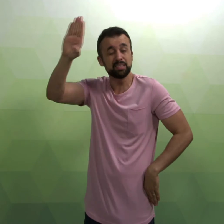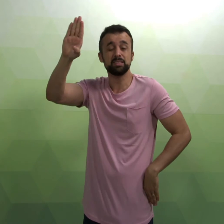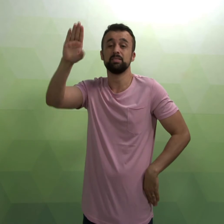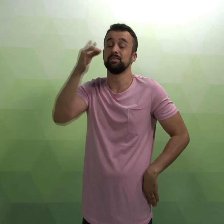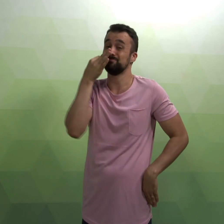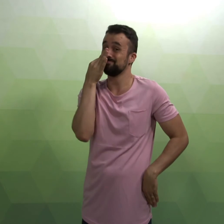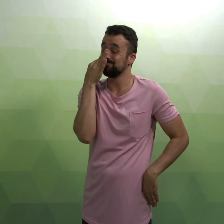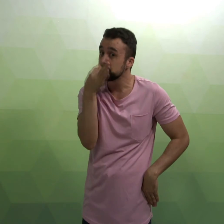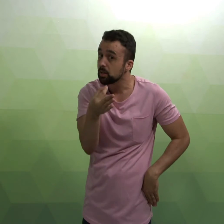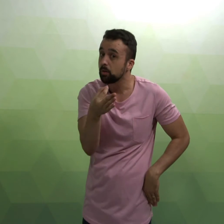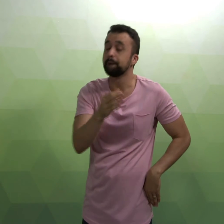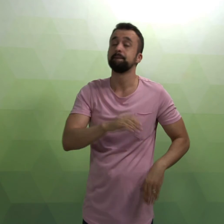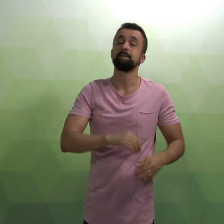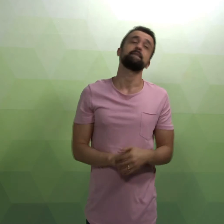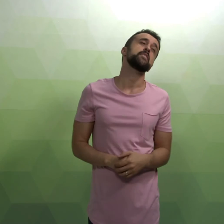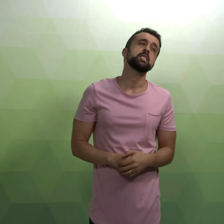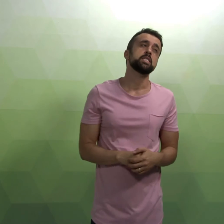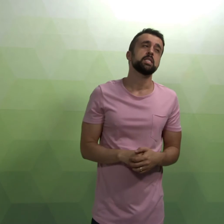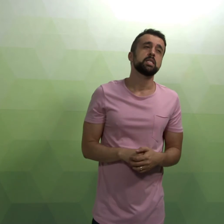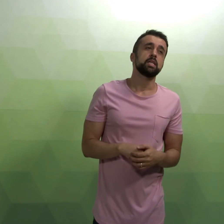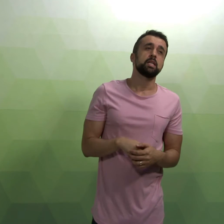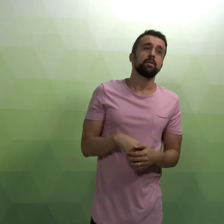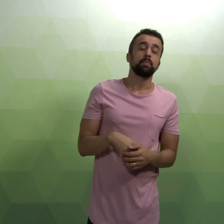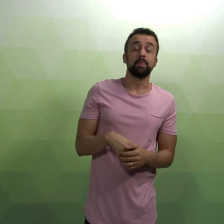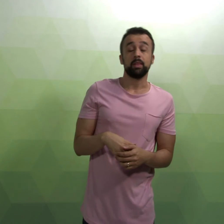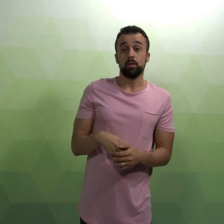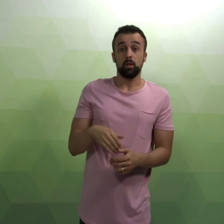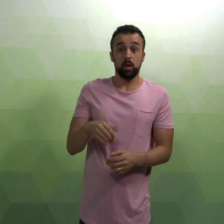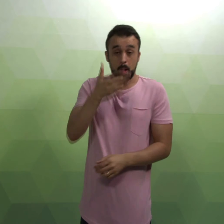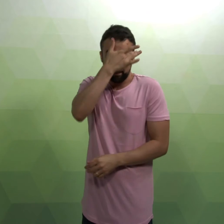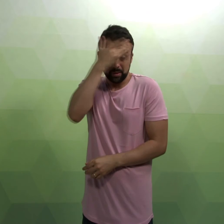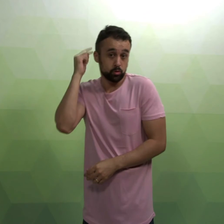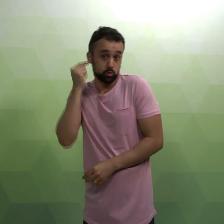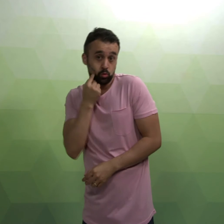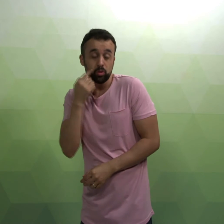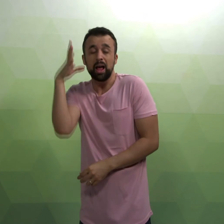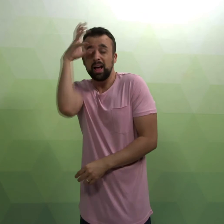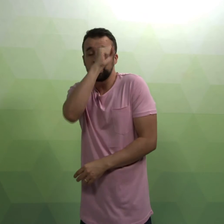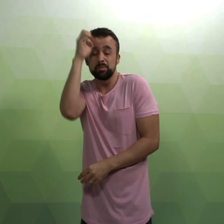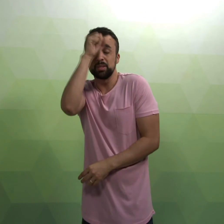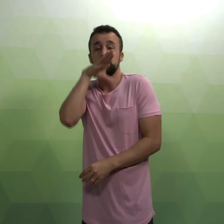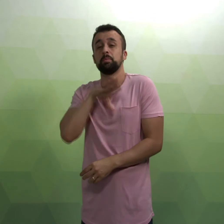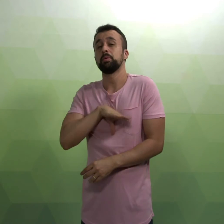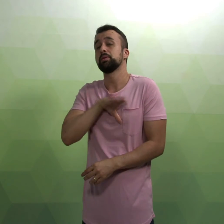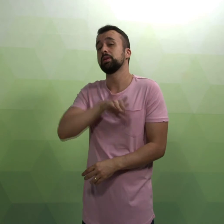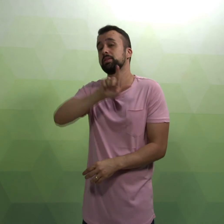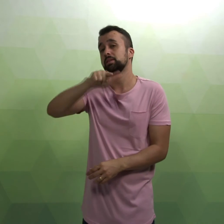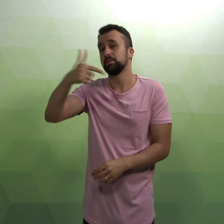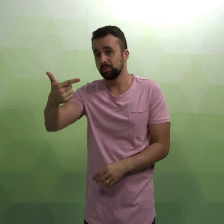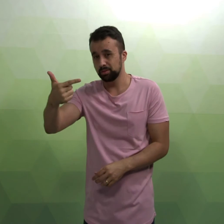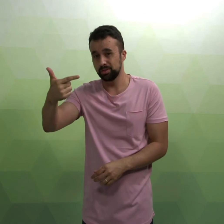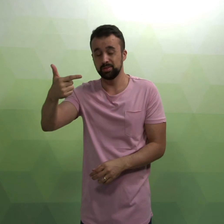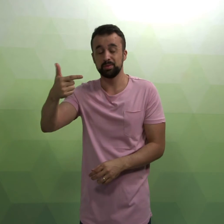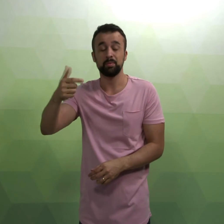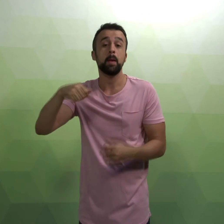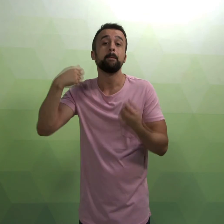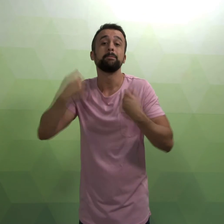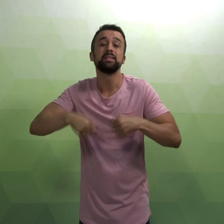Lembrando do aspecto principal, atenção! Para o surdo aprender português como